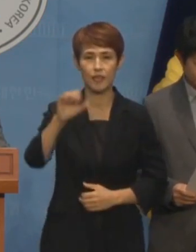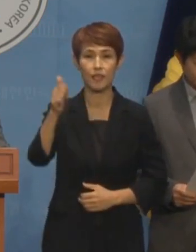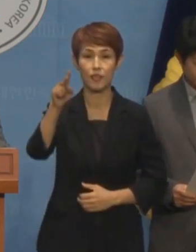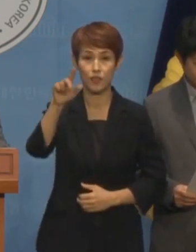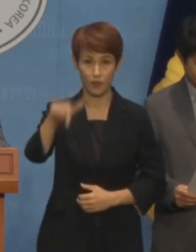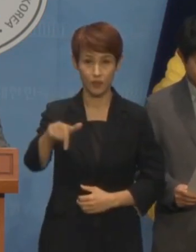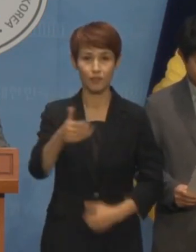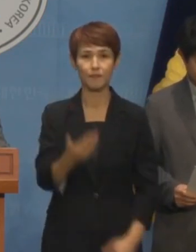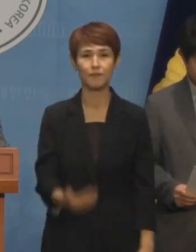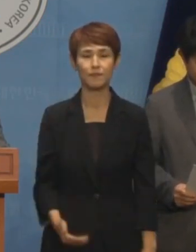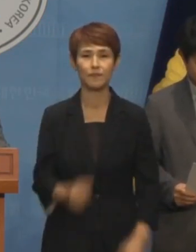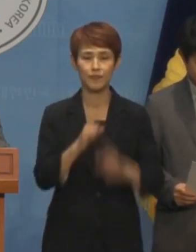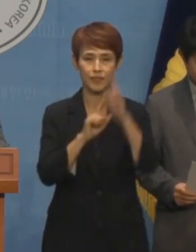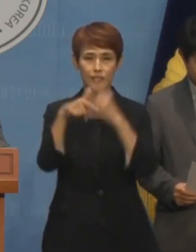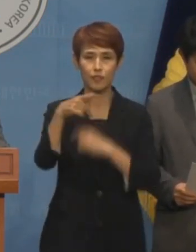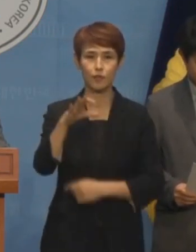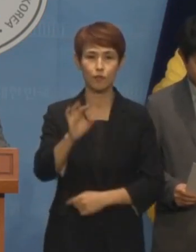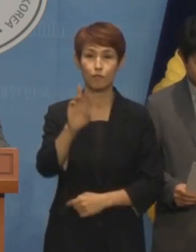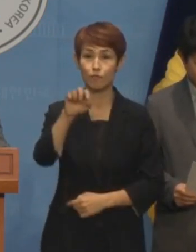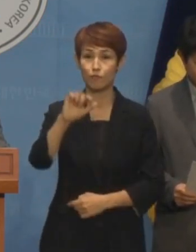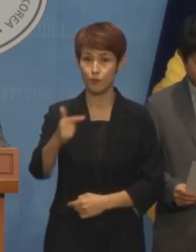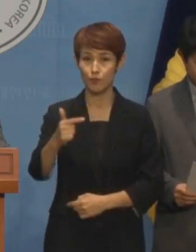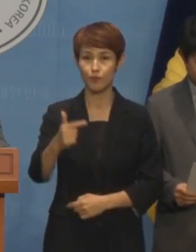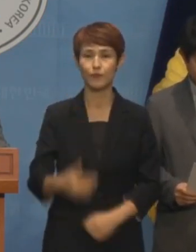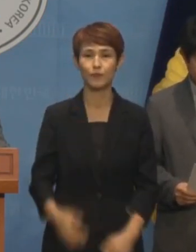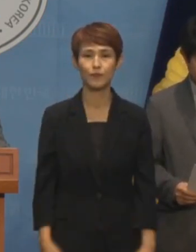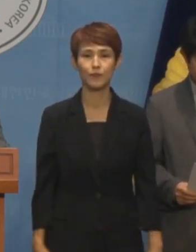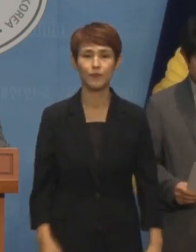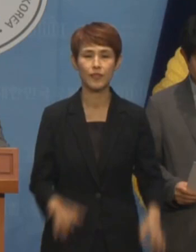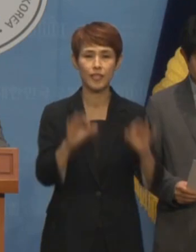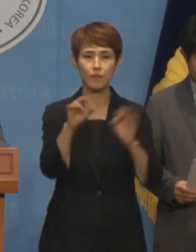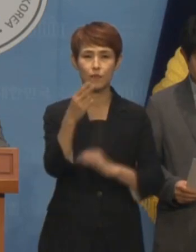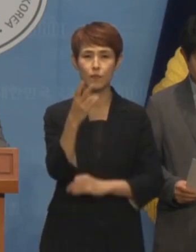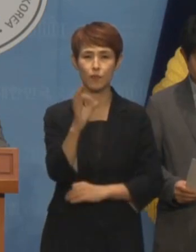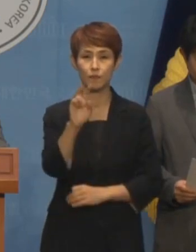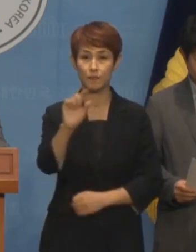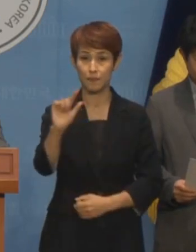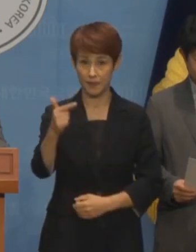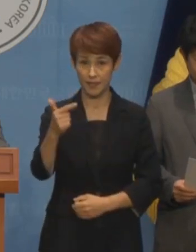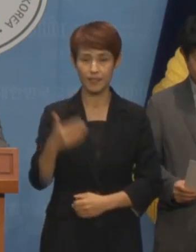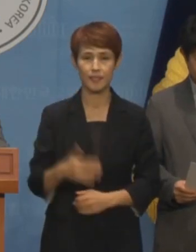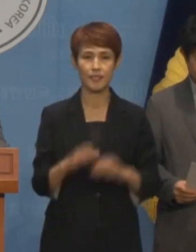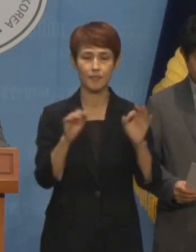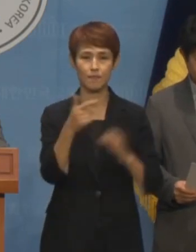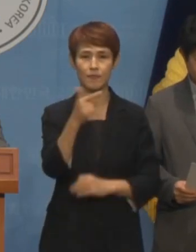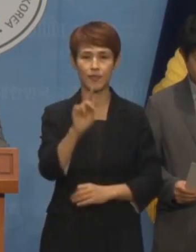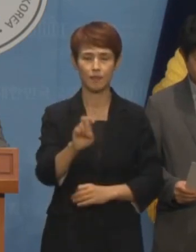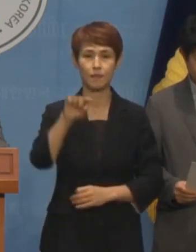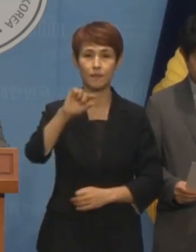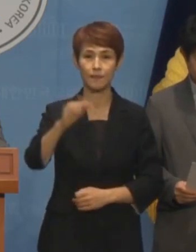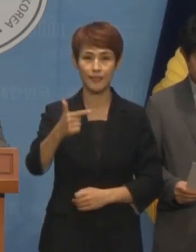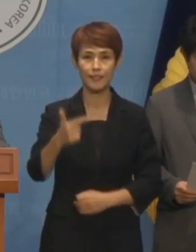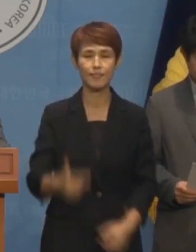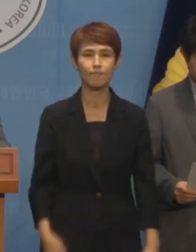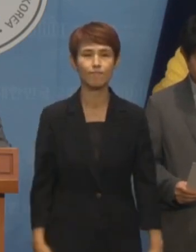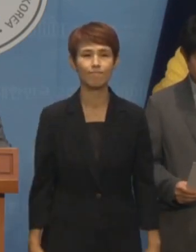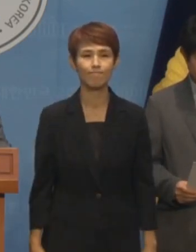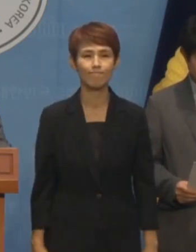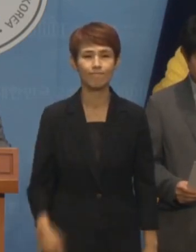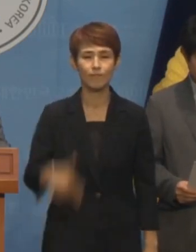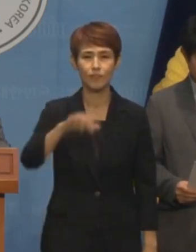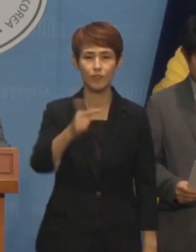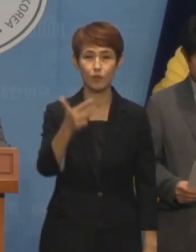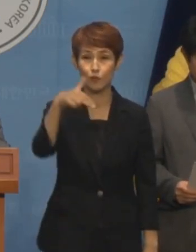위원님, 이정문 위원님, 김용만 위원님, 김남근 위원님,